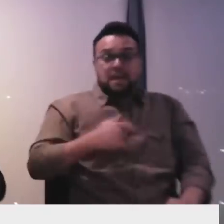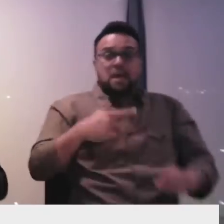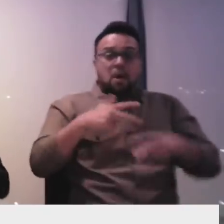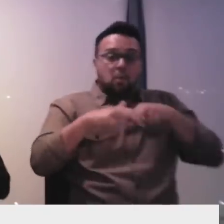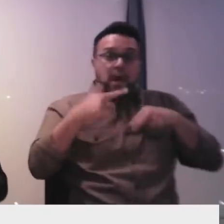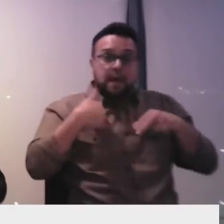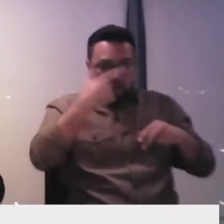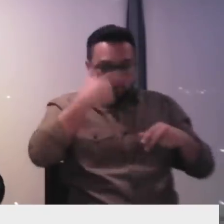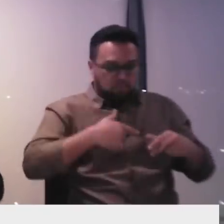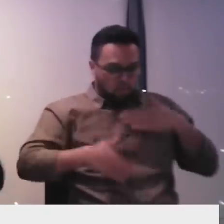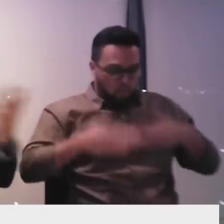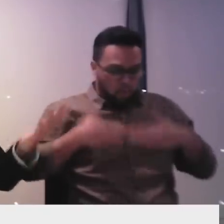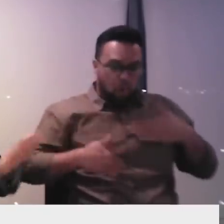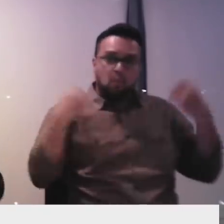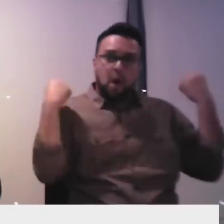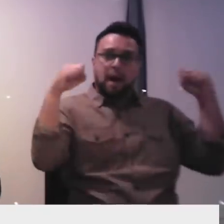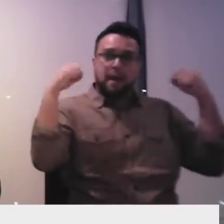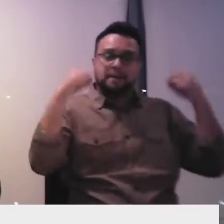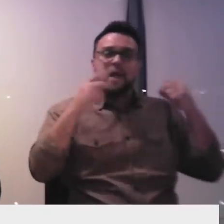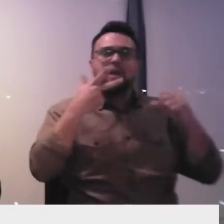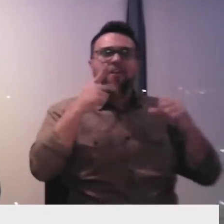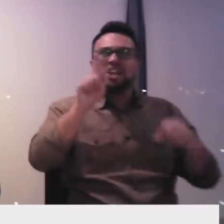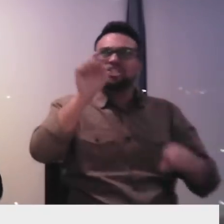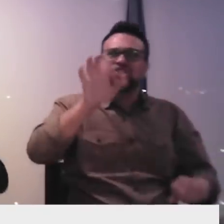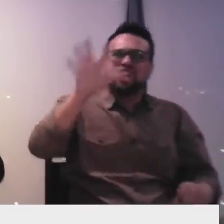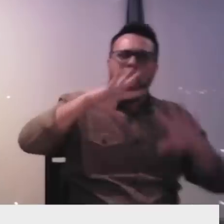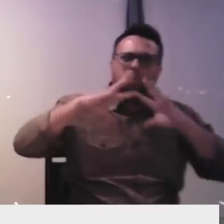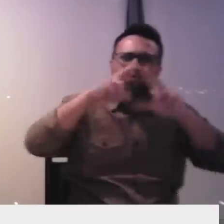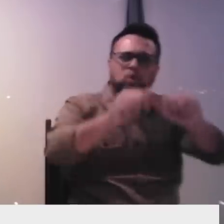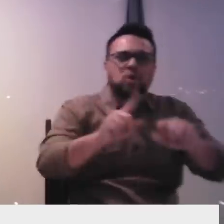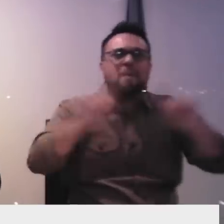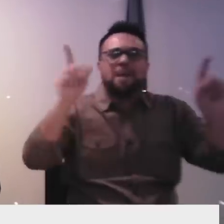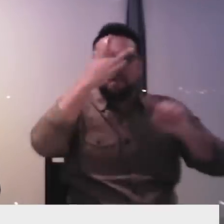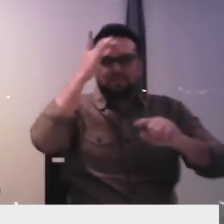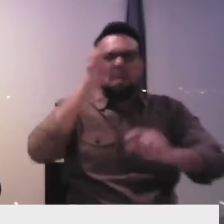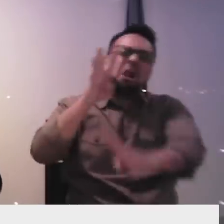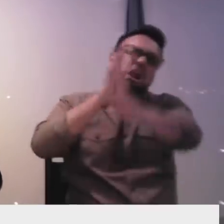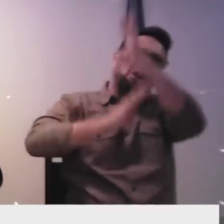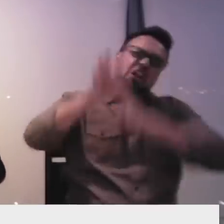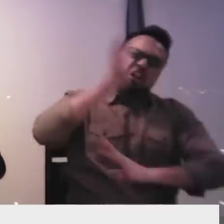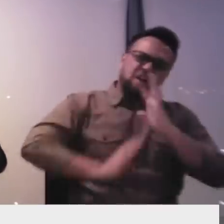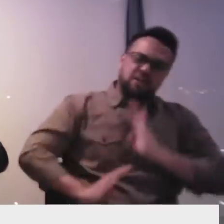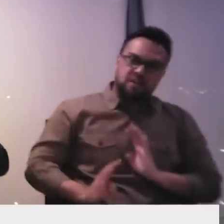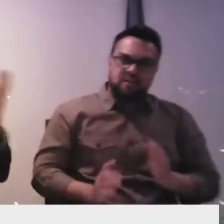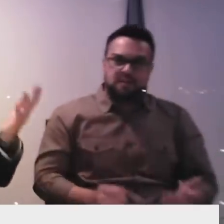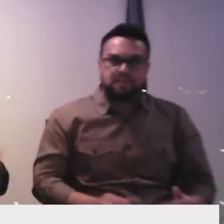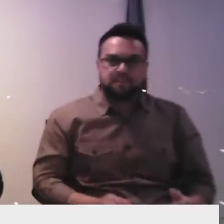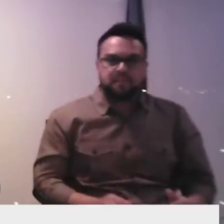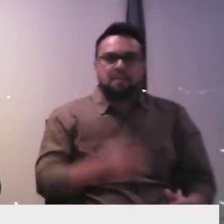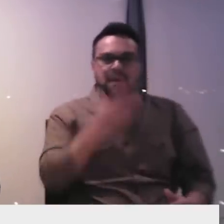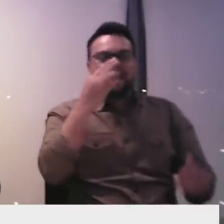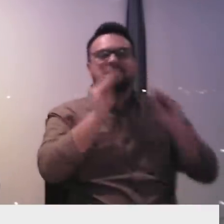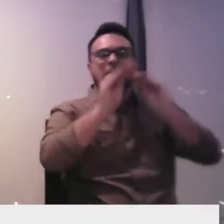atlético, para mim. Nunca falei que era para todo mundo. É o pessoal massacra na imprensa, né?